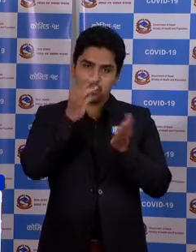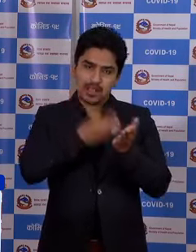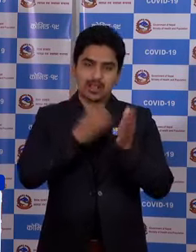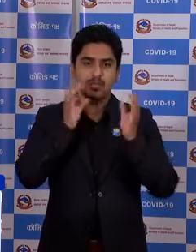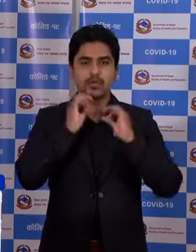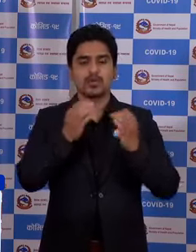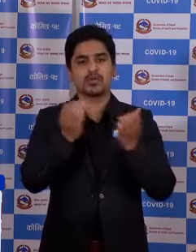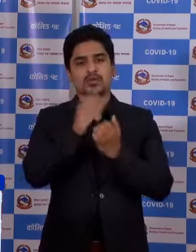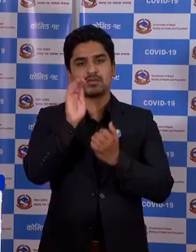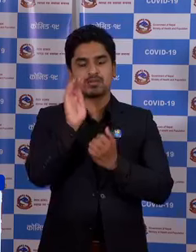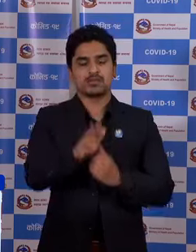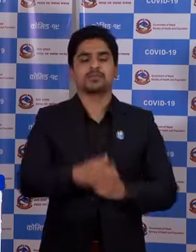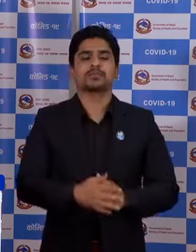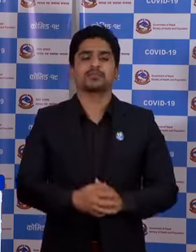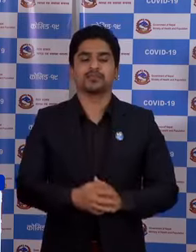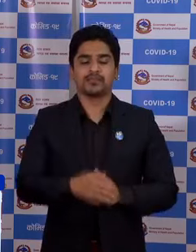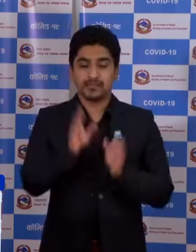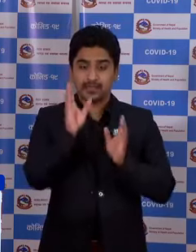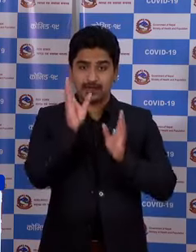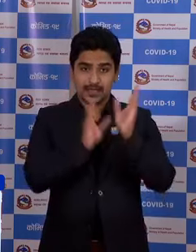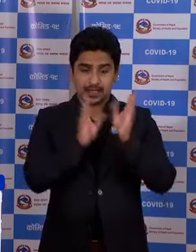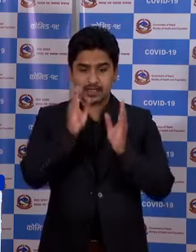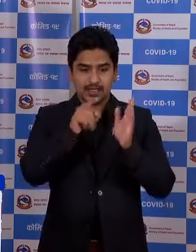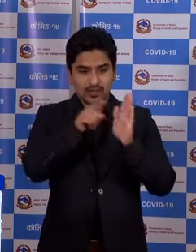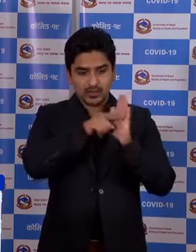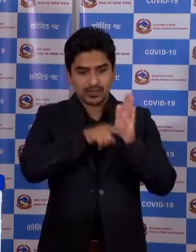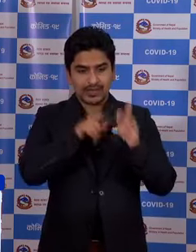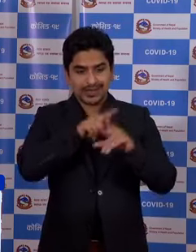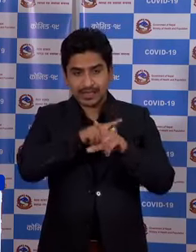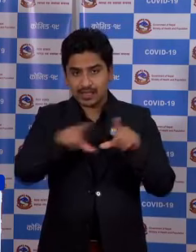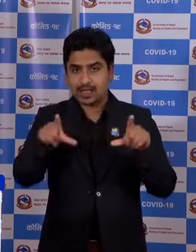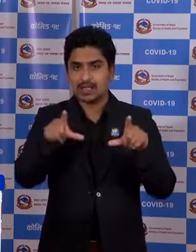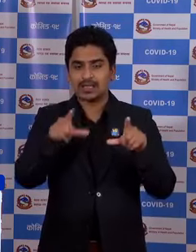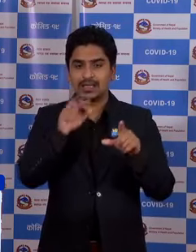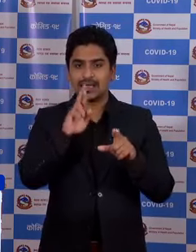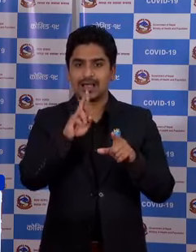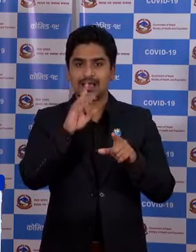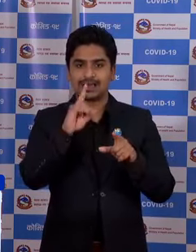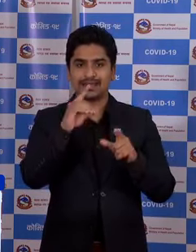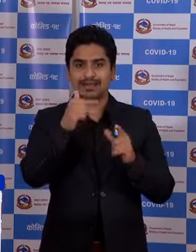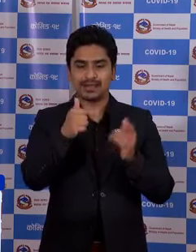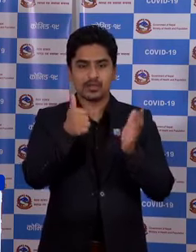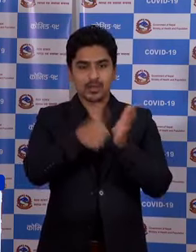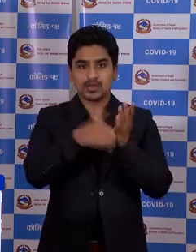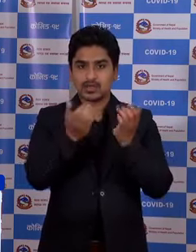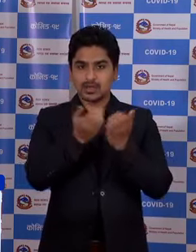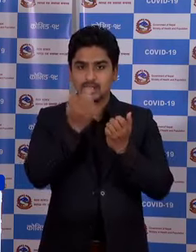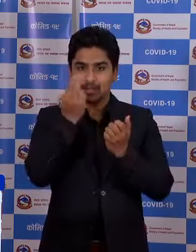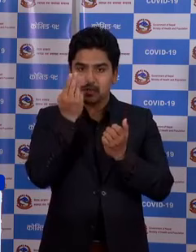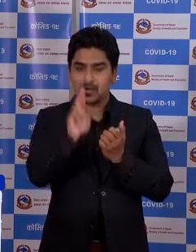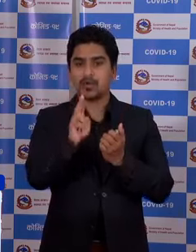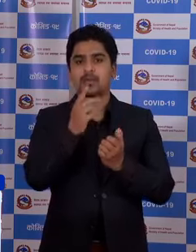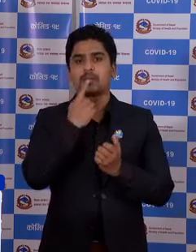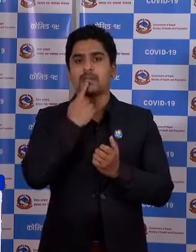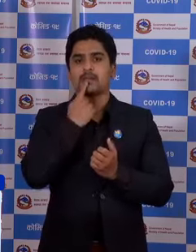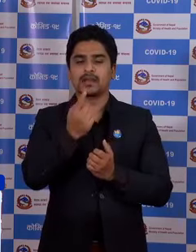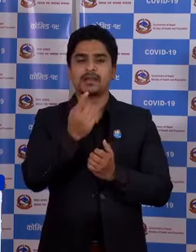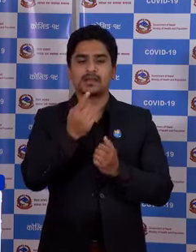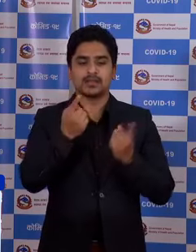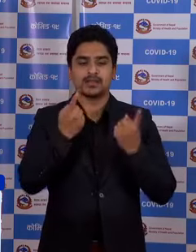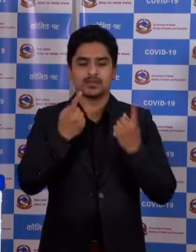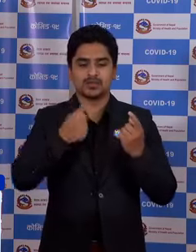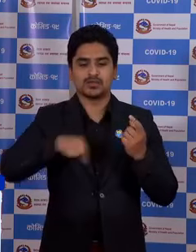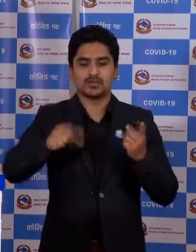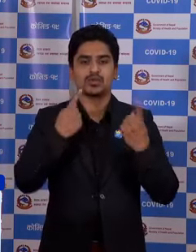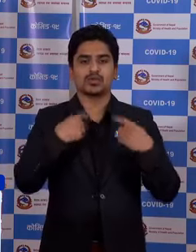गर्न सक्नेछन्। यदि सूचीकृत नभएका आरडिटीहरू परीक्षण गर्नुपर्ने भएमा